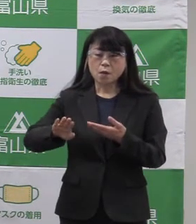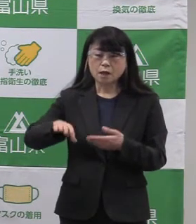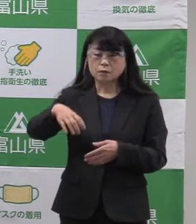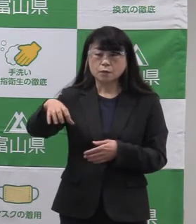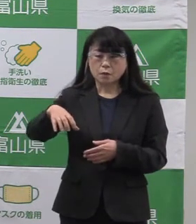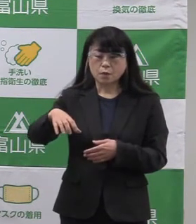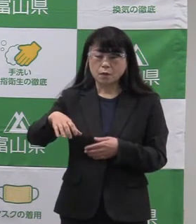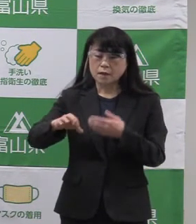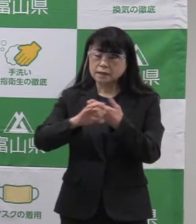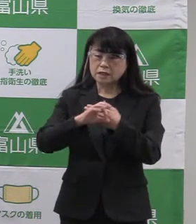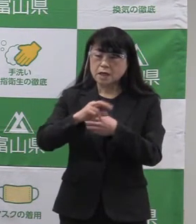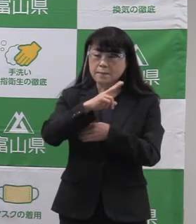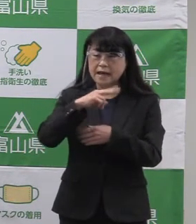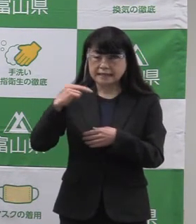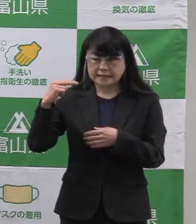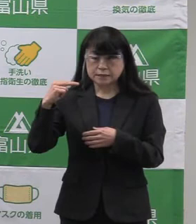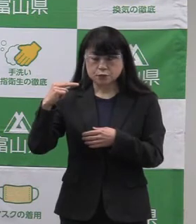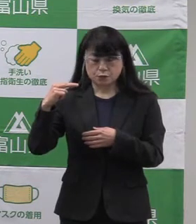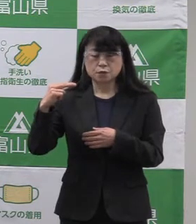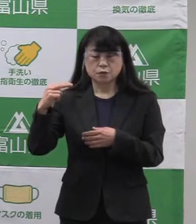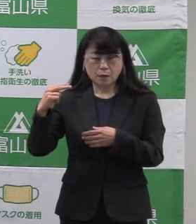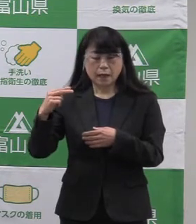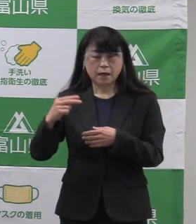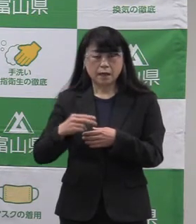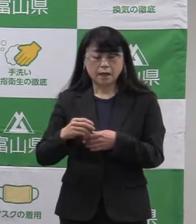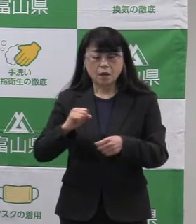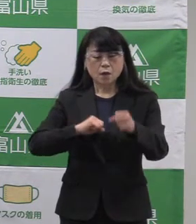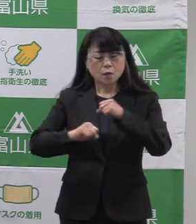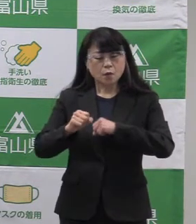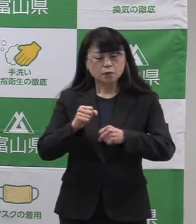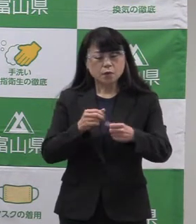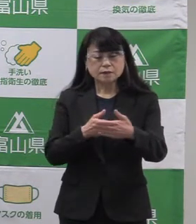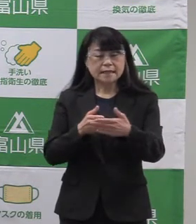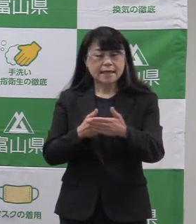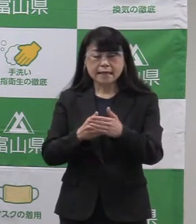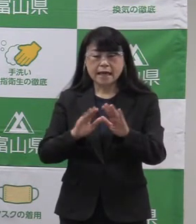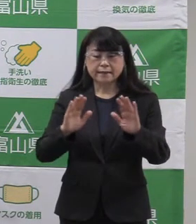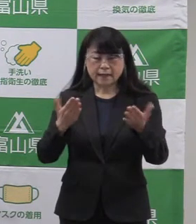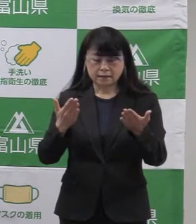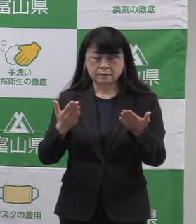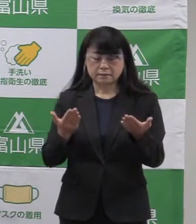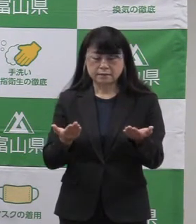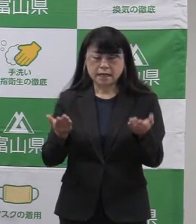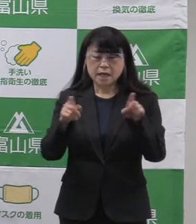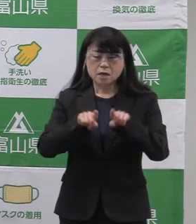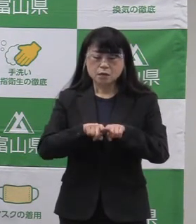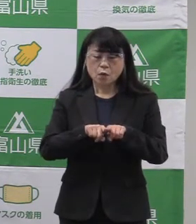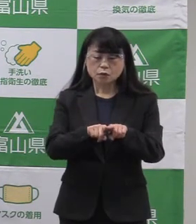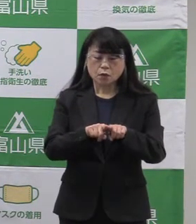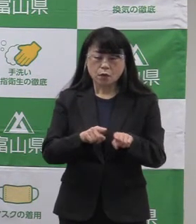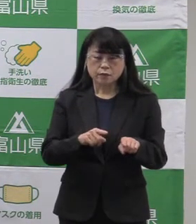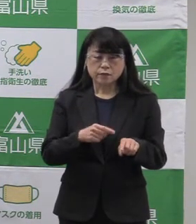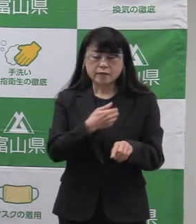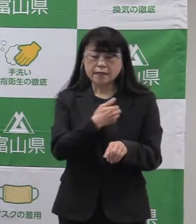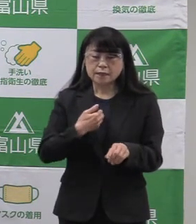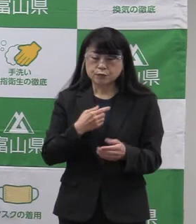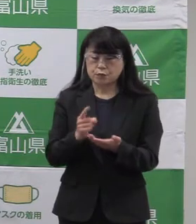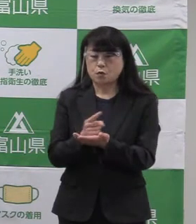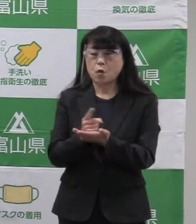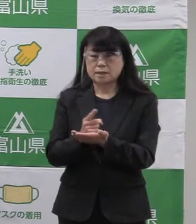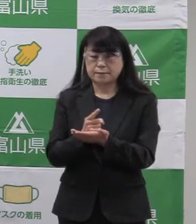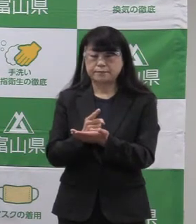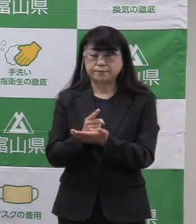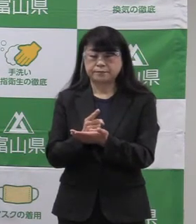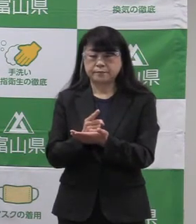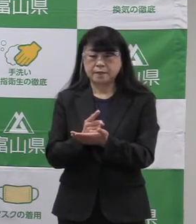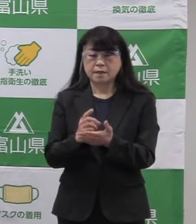イギリスなんかもそうなんですけれども、ほとんど行動制限をあまりせずにですね、共存できるというような方針で、行